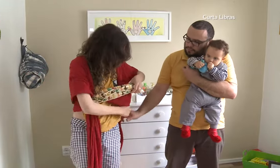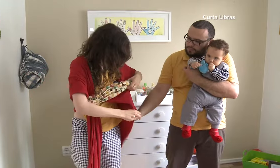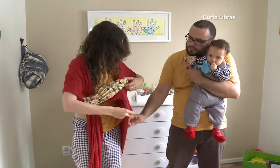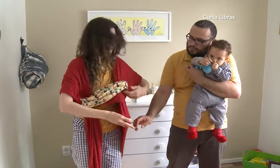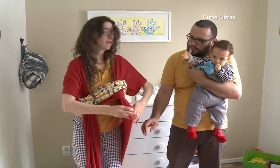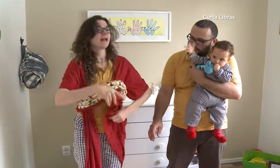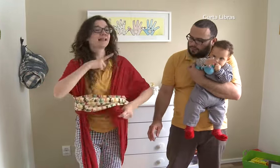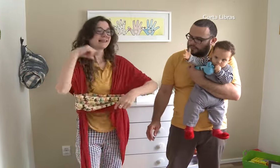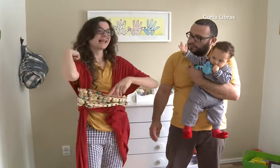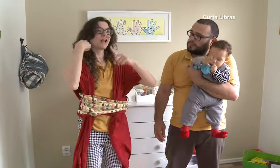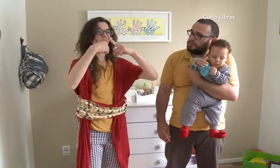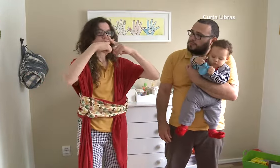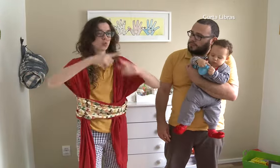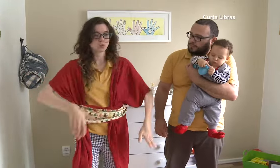Fica cruzado como um X nas costas.